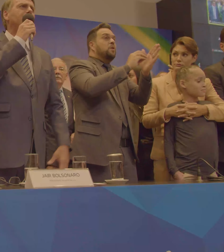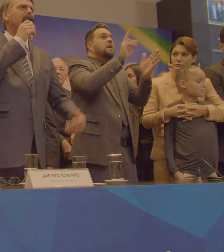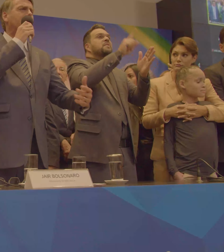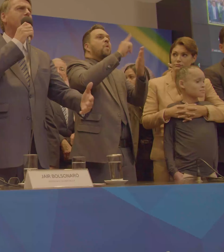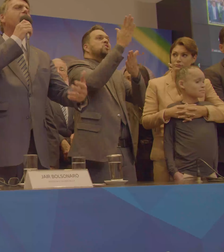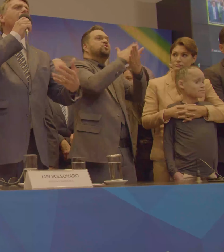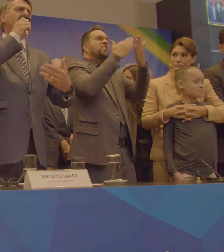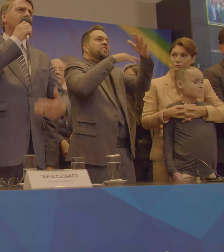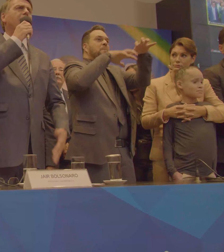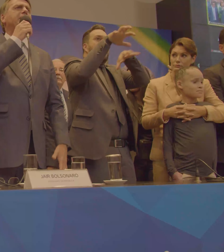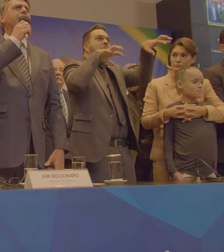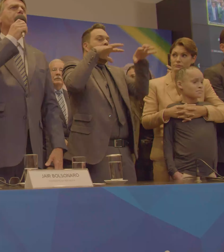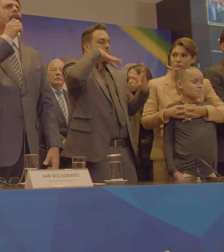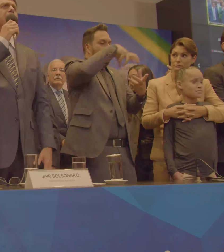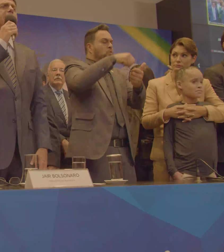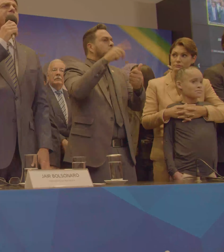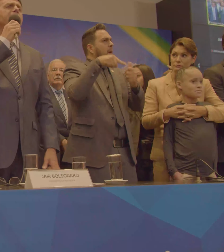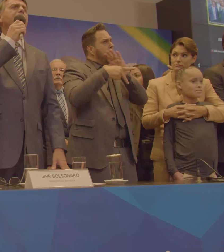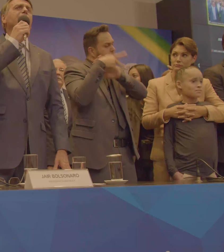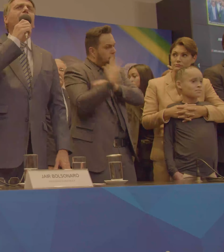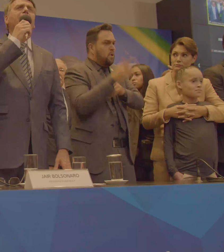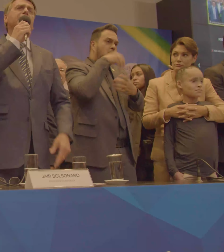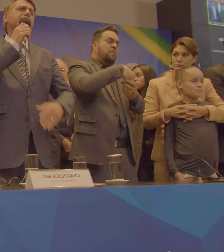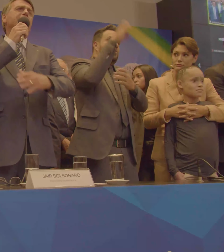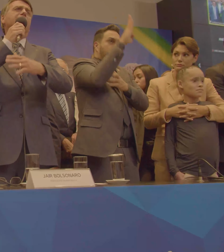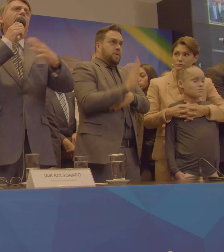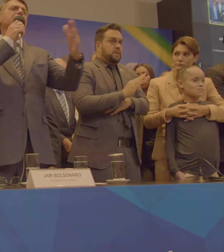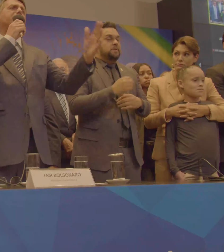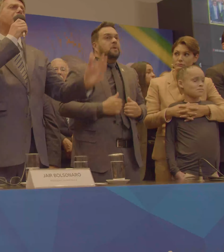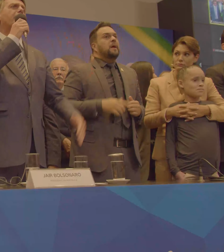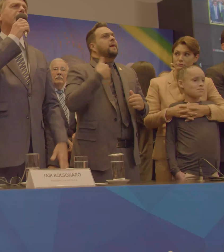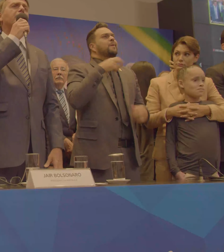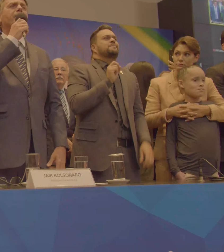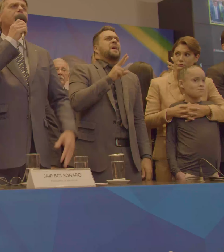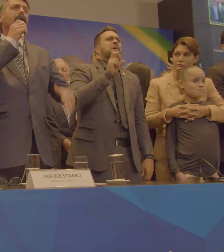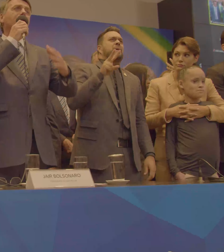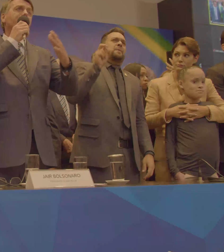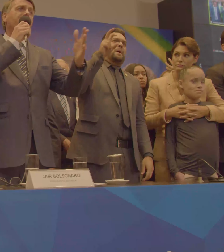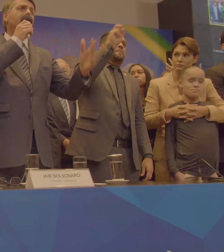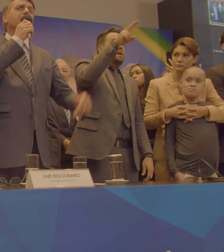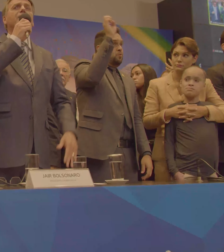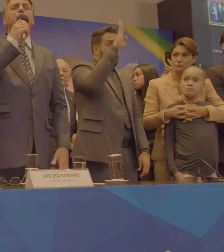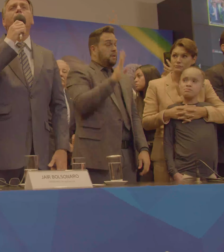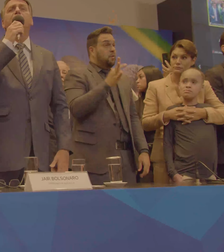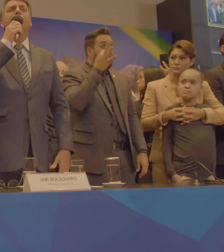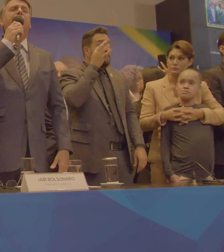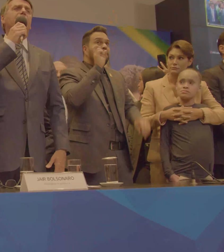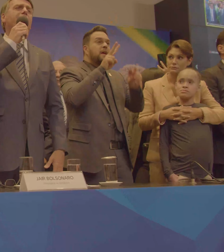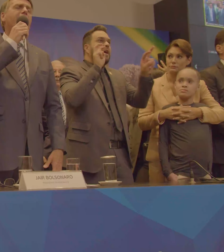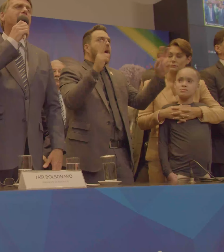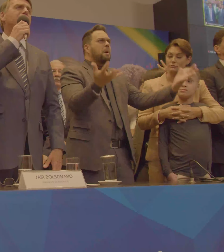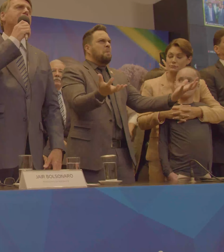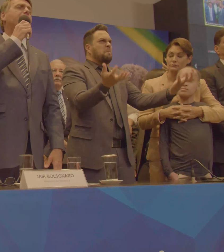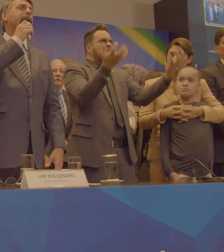para o mundo, a Amazônia é nossa. Se diga também mais, nas andanças pelo Brasil, vemos as cores verde